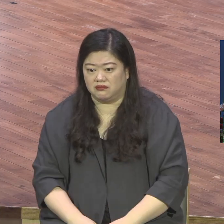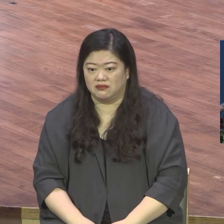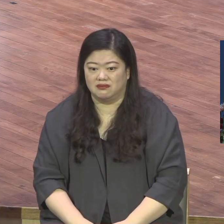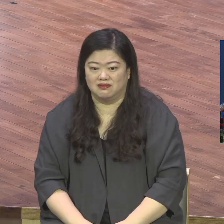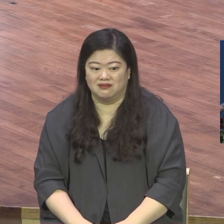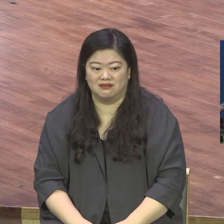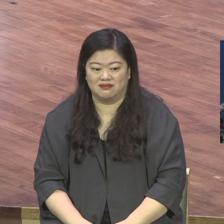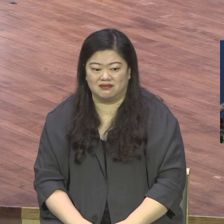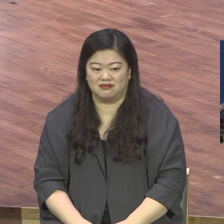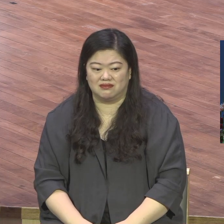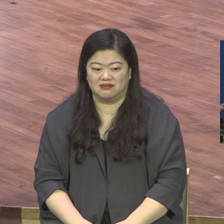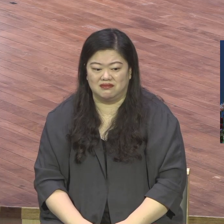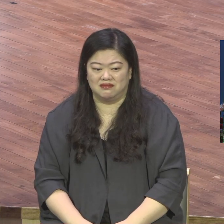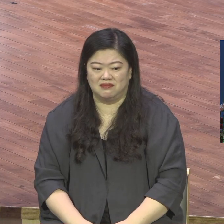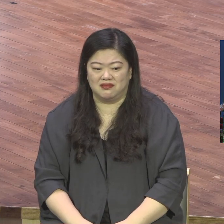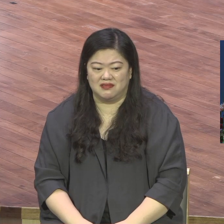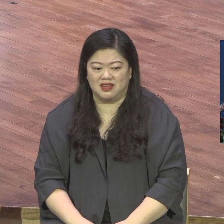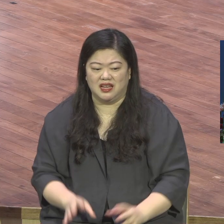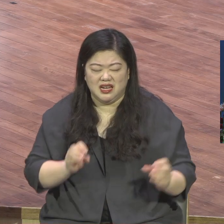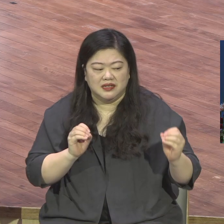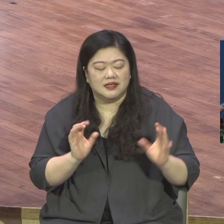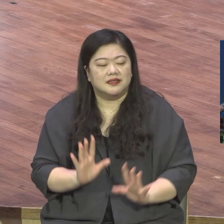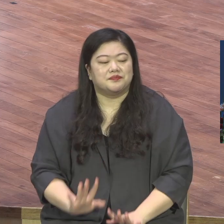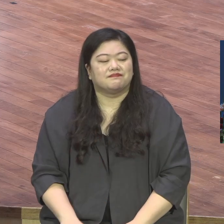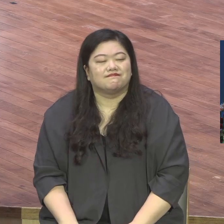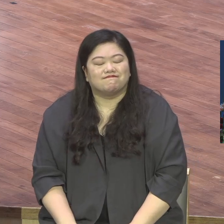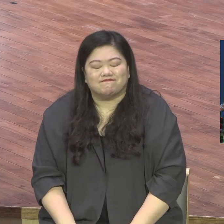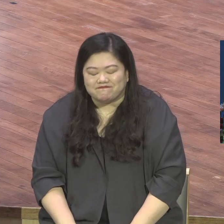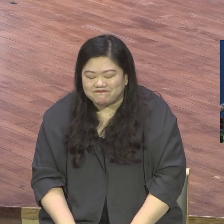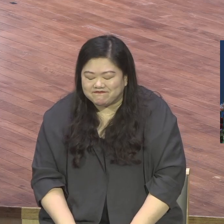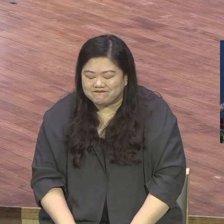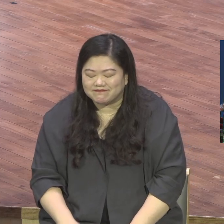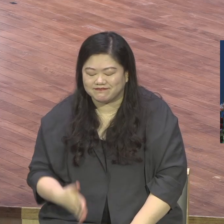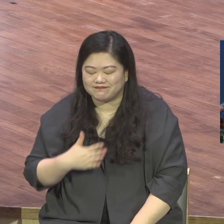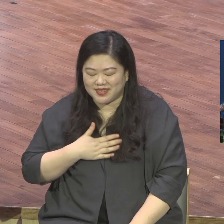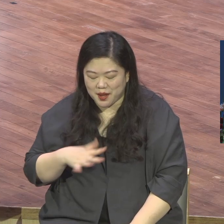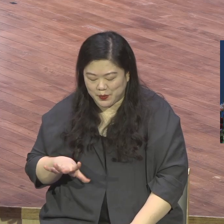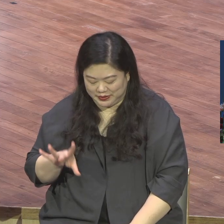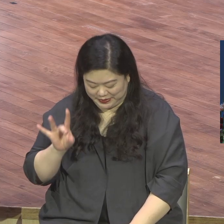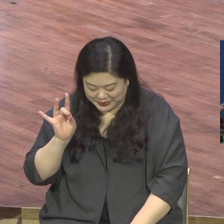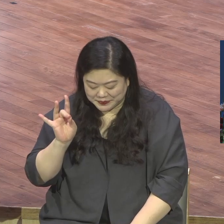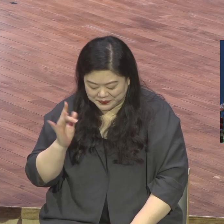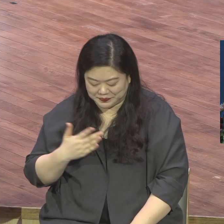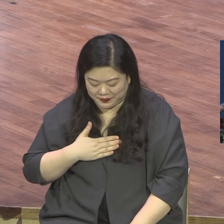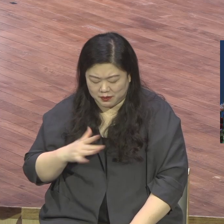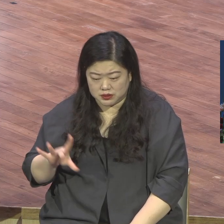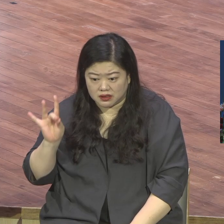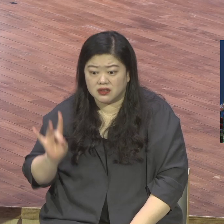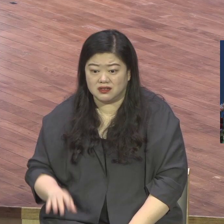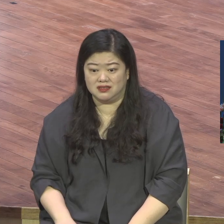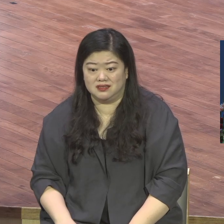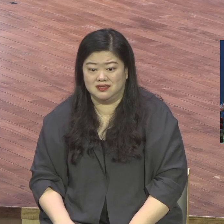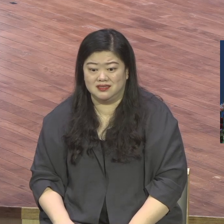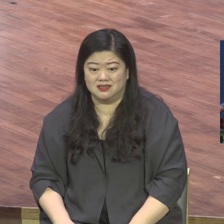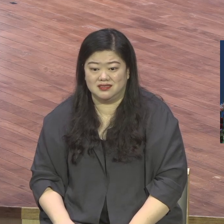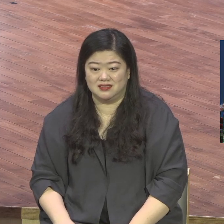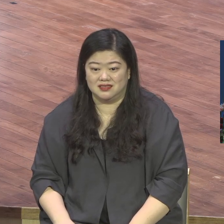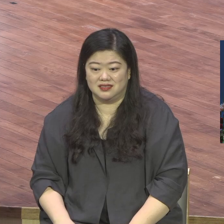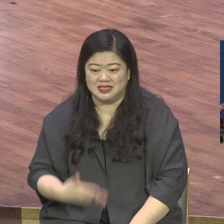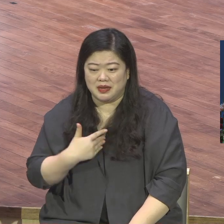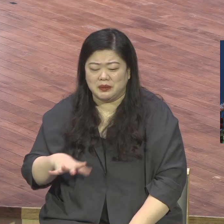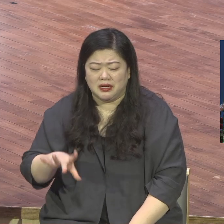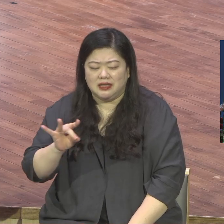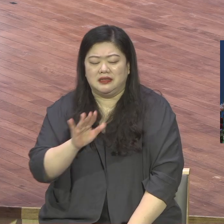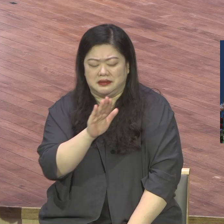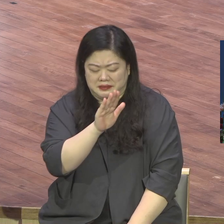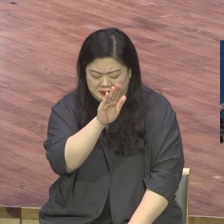이때 내가 먼저 화해의 자리에 나가야 돼요. 그럼 이기는